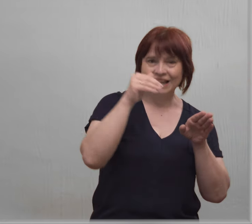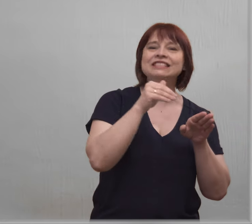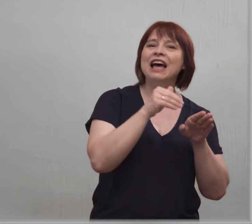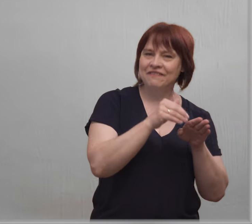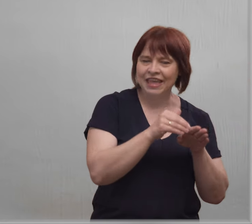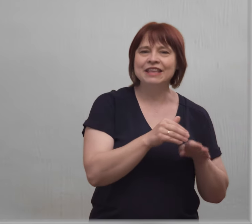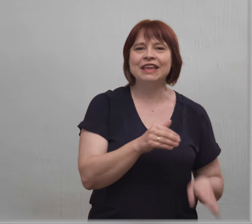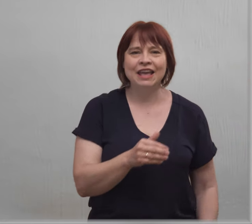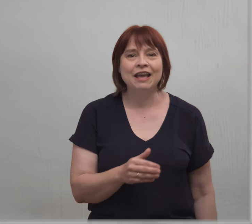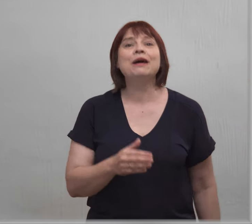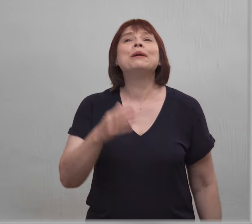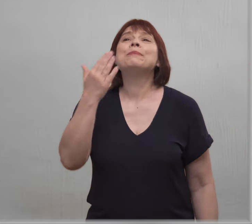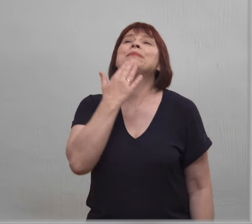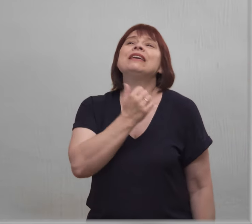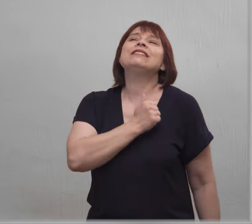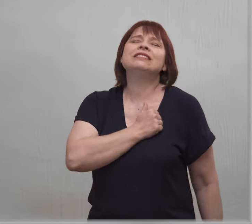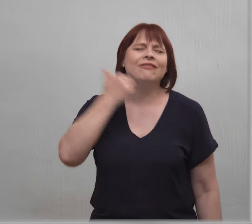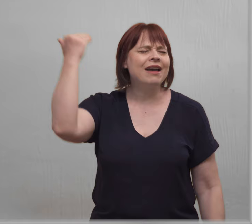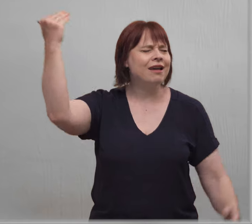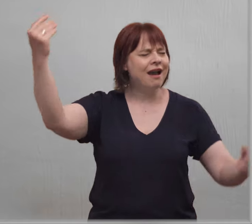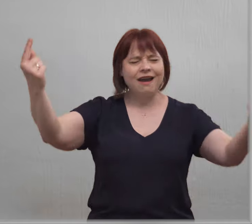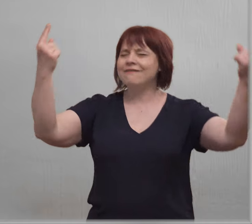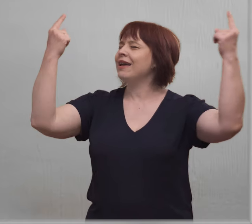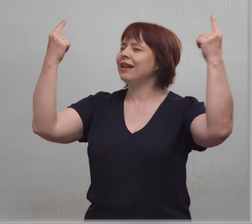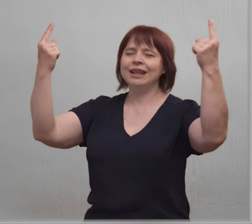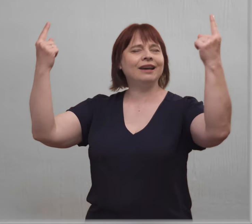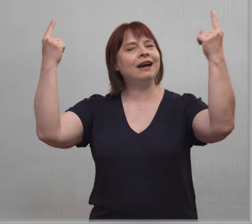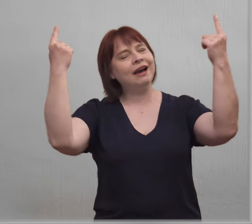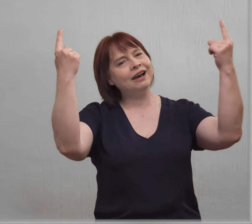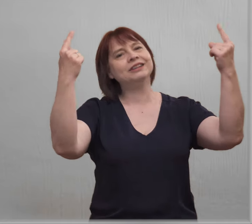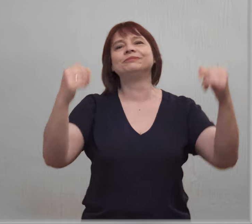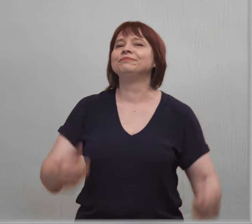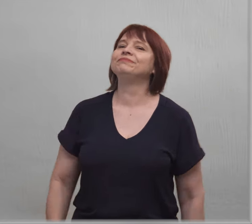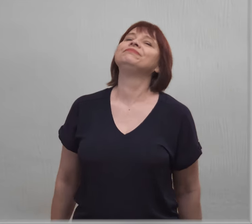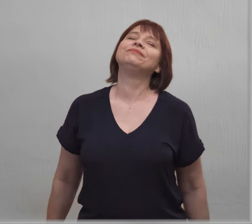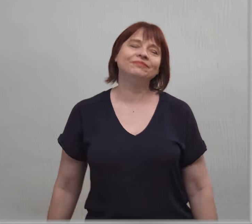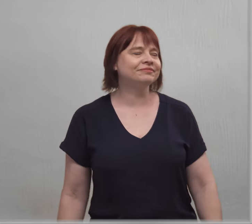Твое прикосновение, милость твоя велика,